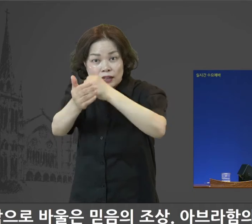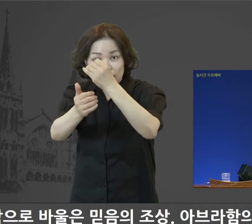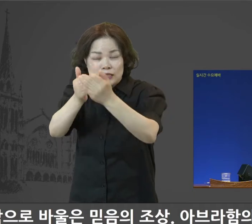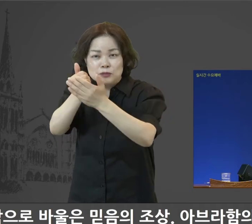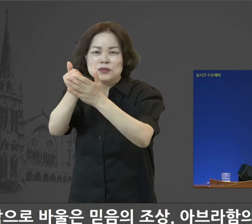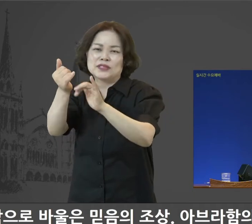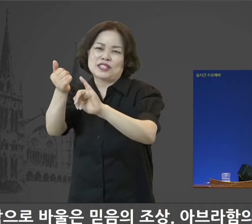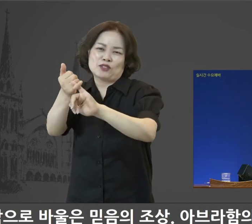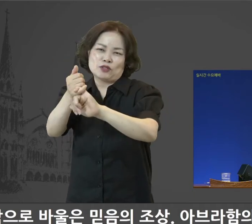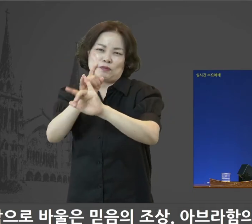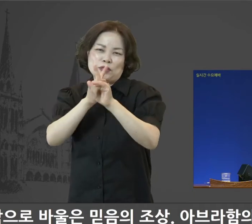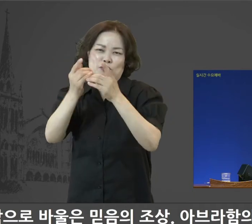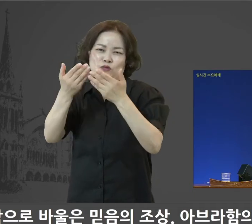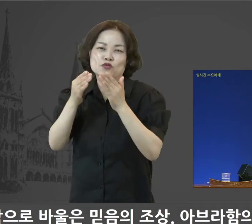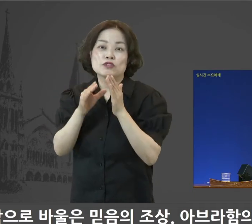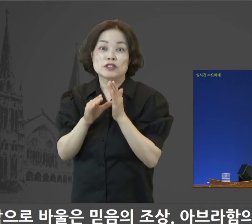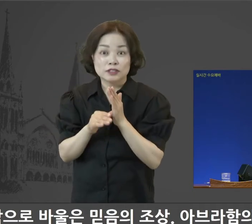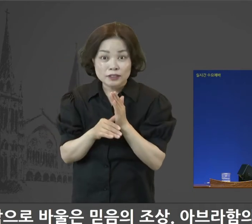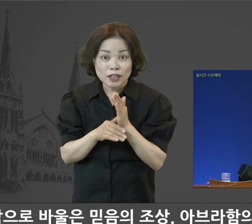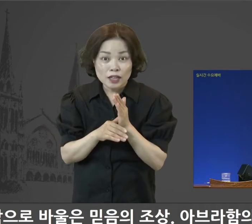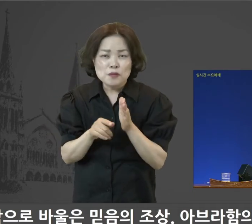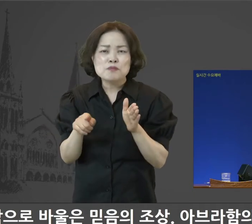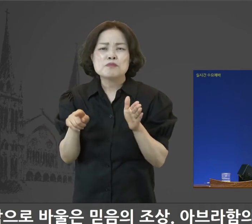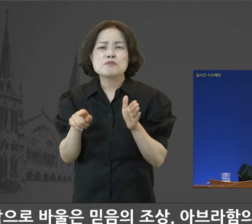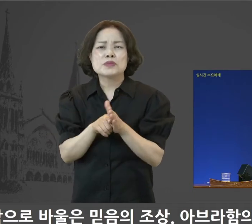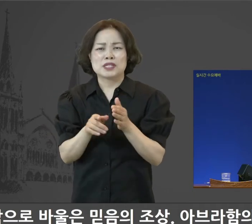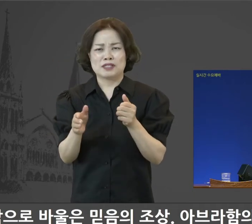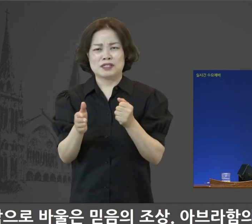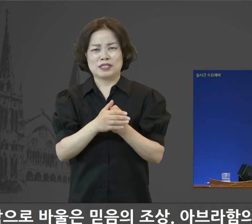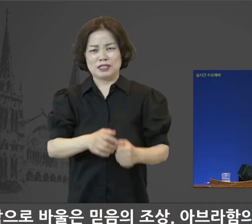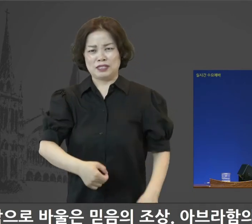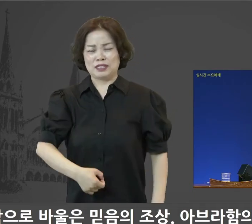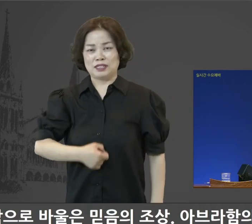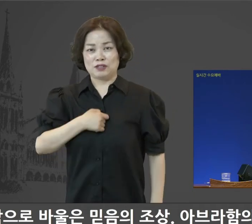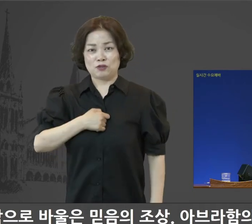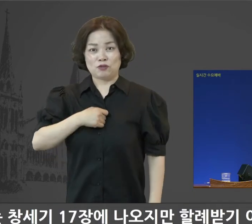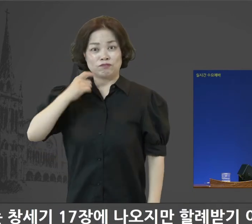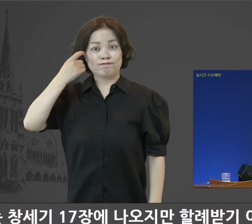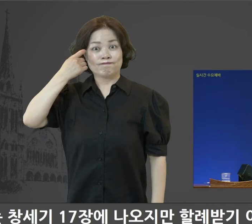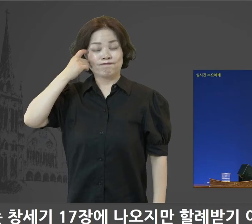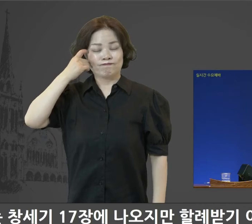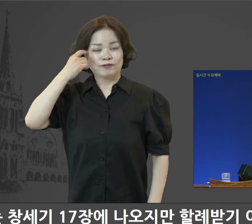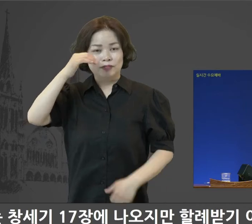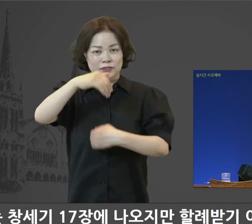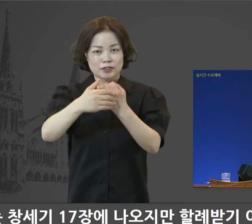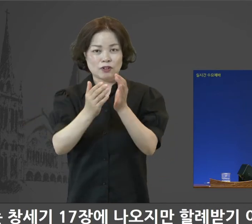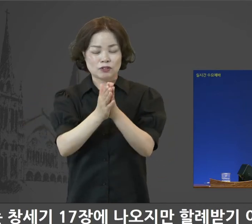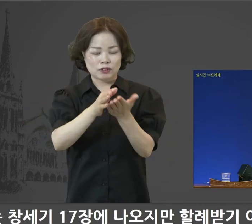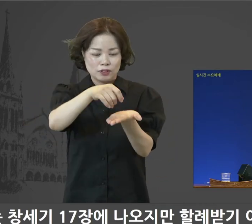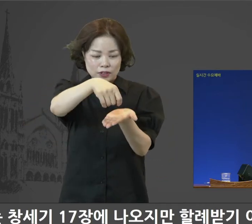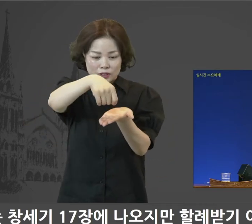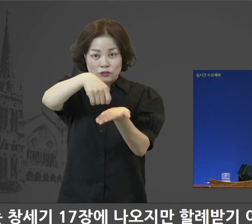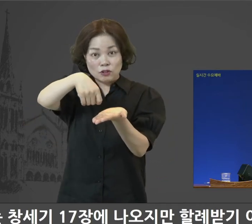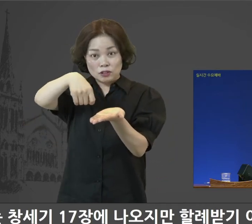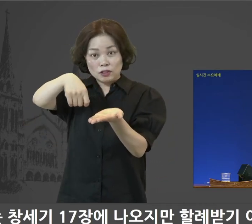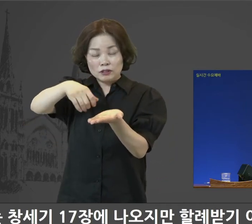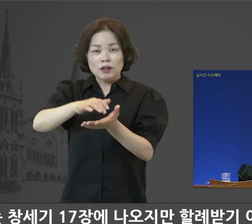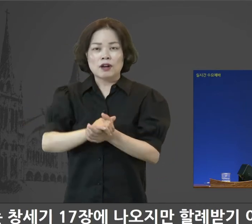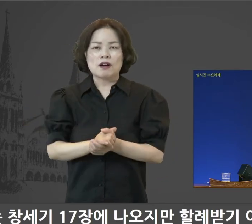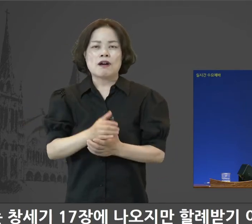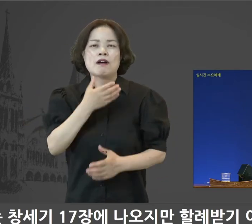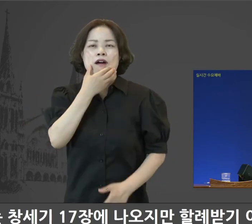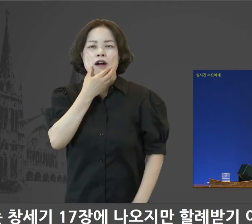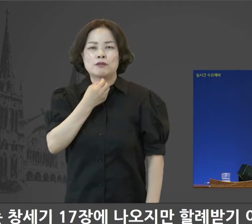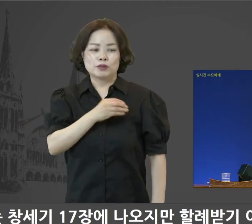하나님이 약속의 말씀을 주셨을 때 그것을 믿으니 그것을 의로 여겼다라고 성경은 기록하고 있습니다. 사실